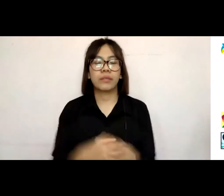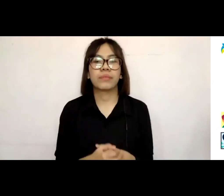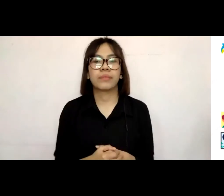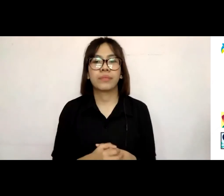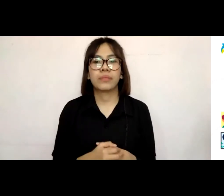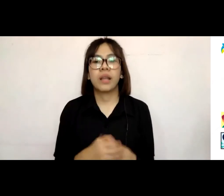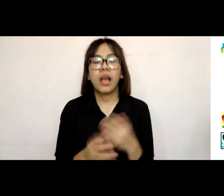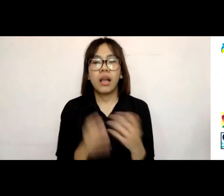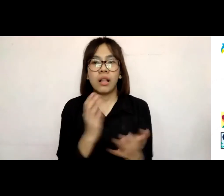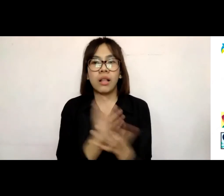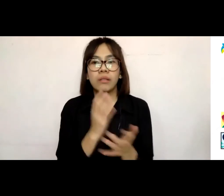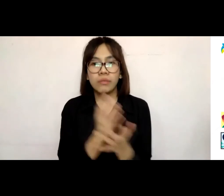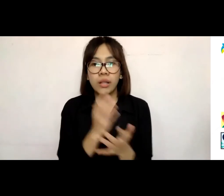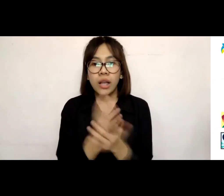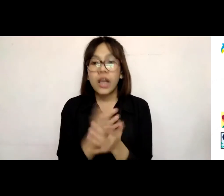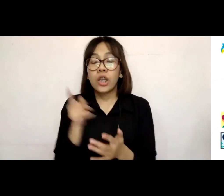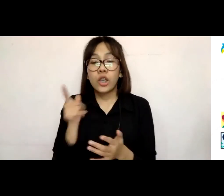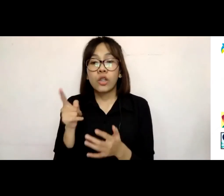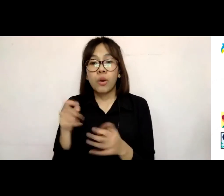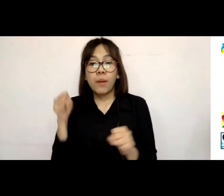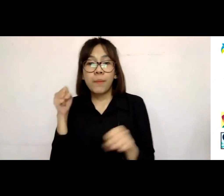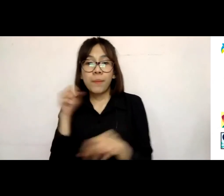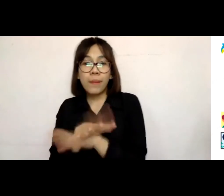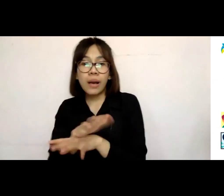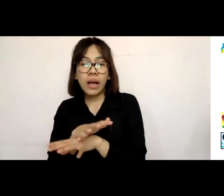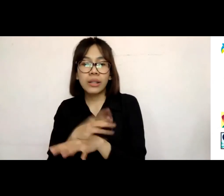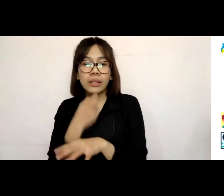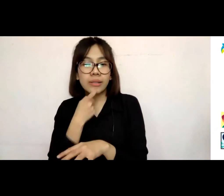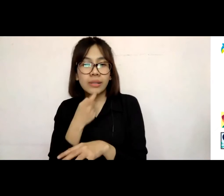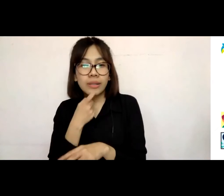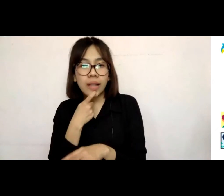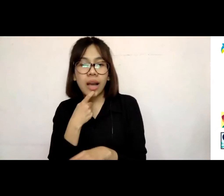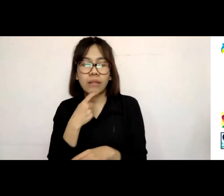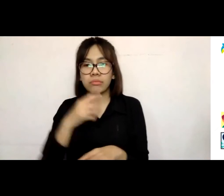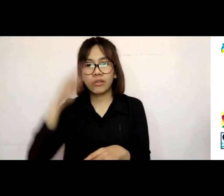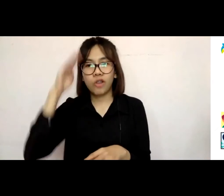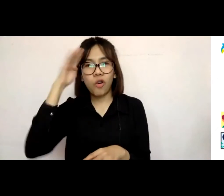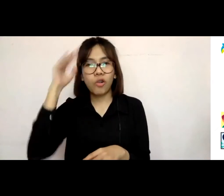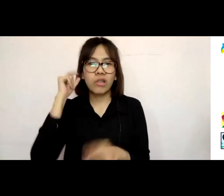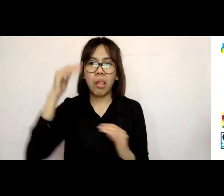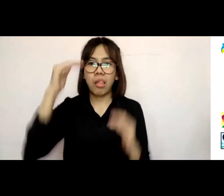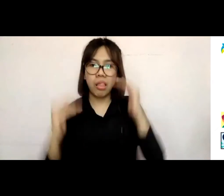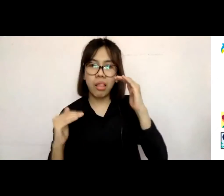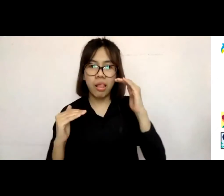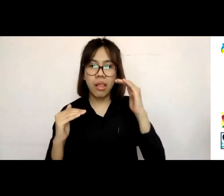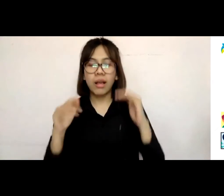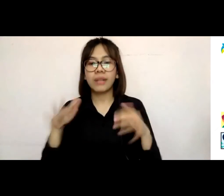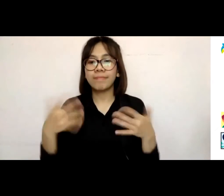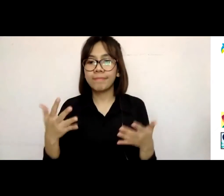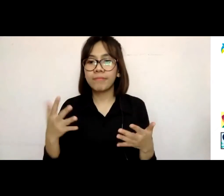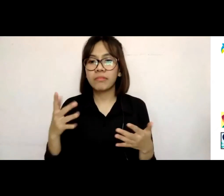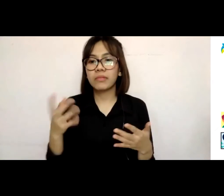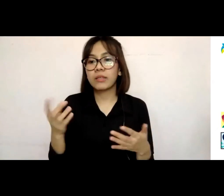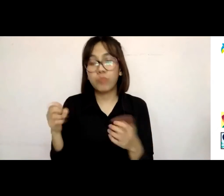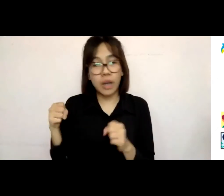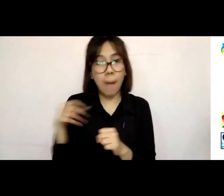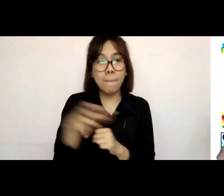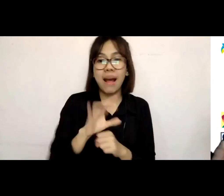Kepala Sekolah SMPN 2 Kabupaten Cianjur, Jawa Barat. Sore Pak Tono. Sore